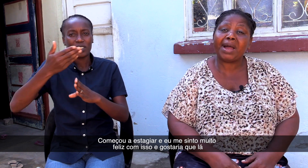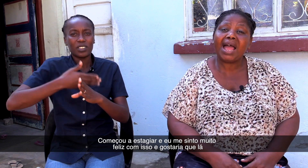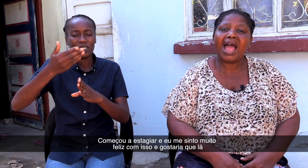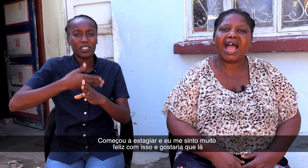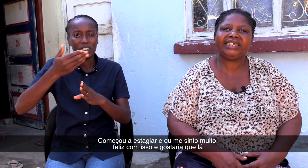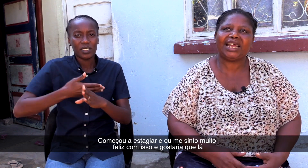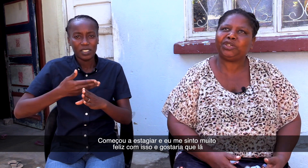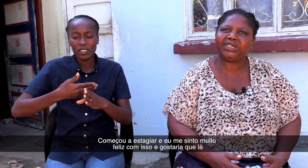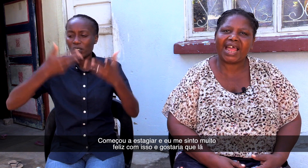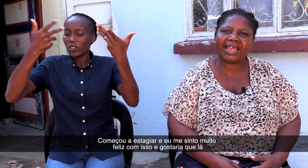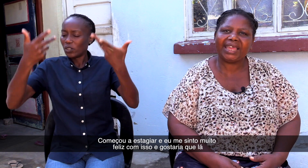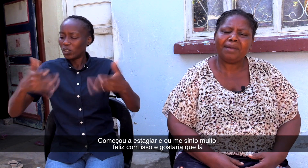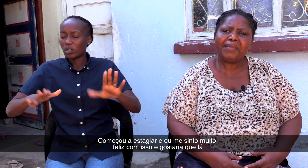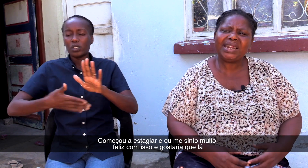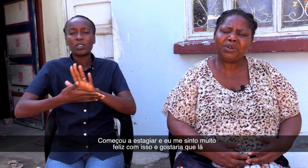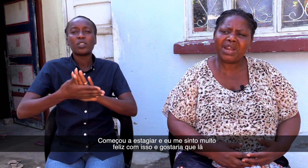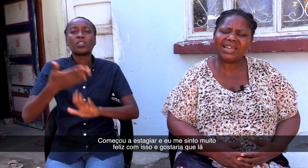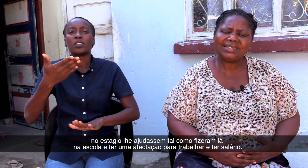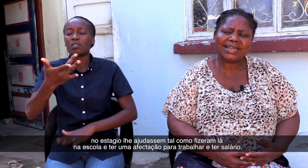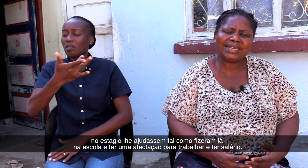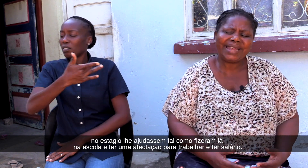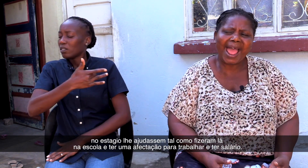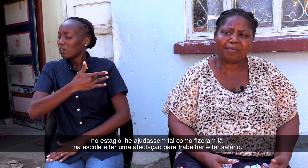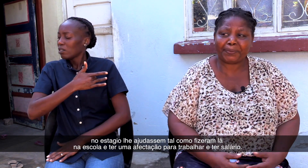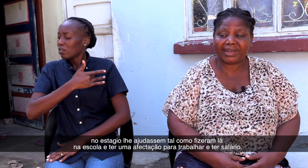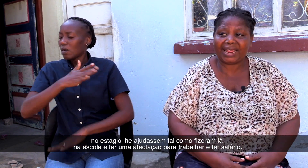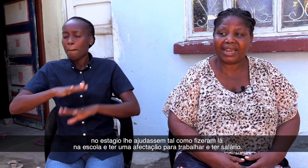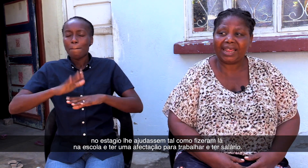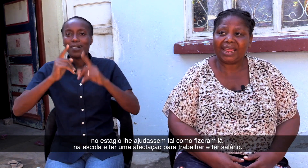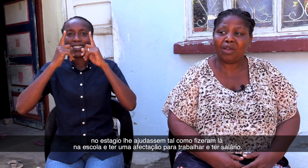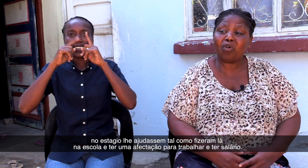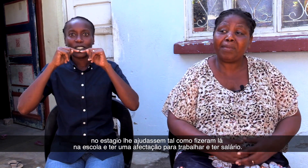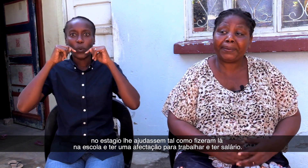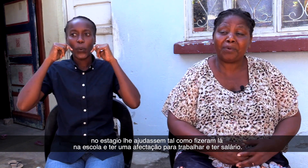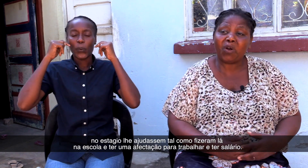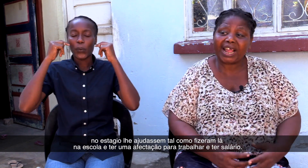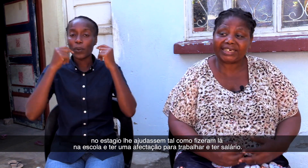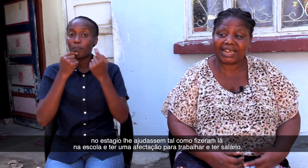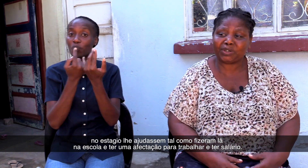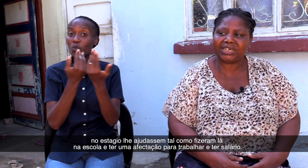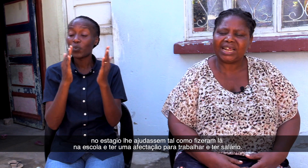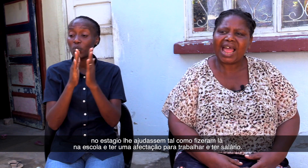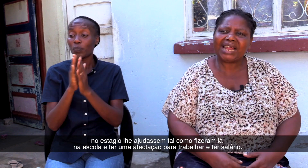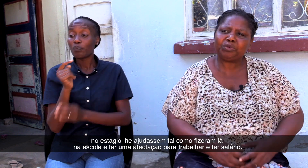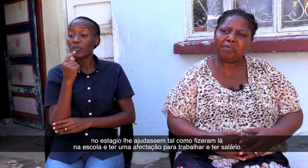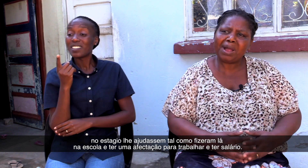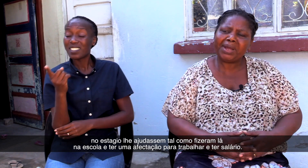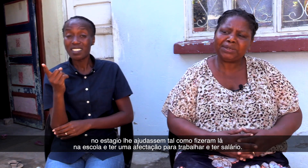E gostaria que ela, lá no estágio, lhe ajudassem tal como fizeram lá na escola. E ter uma fitação para trabalhar